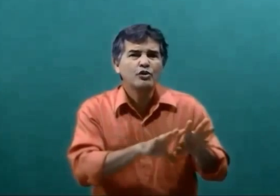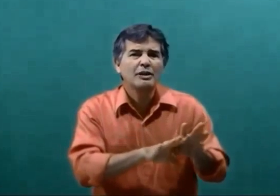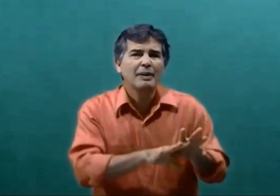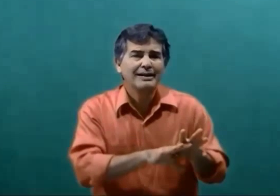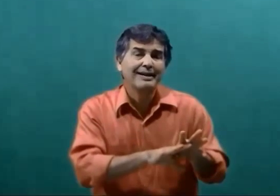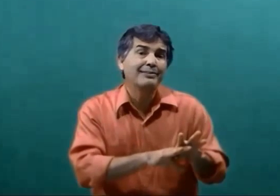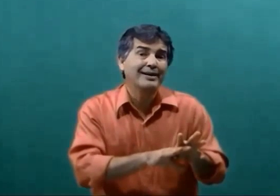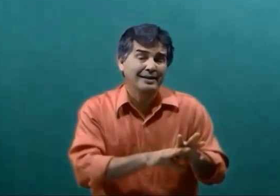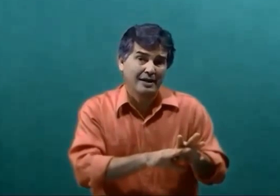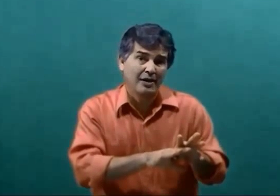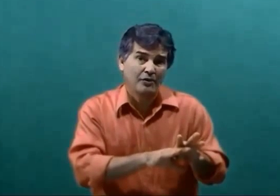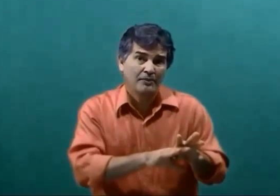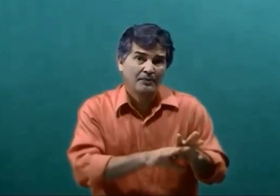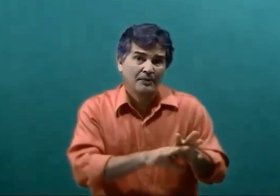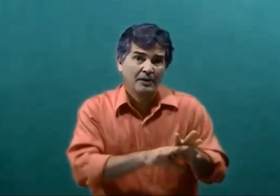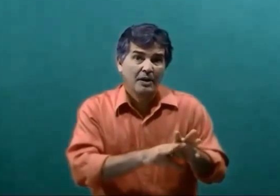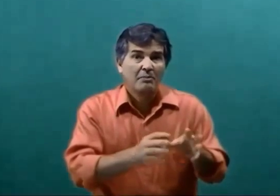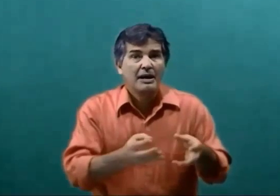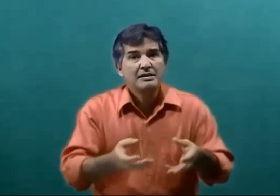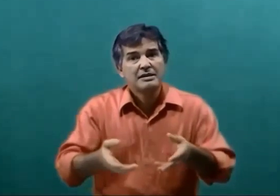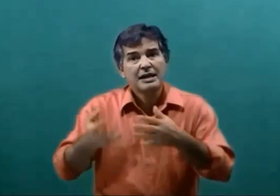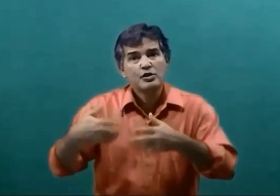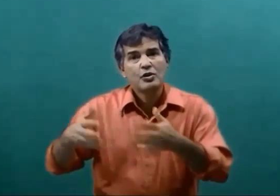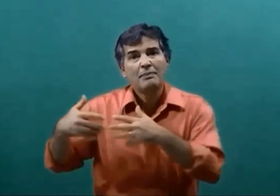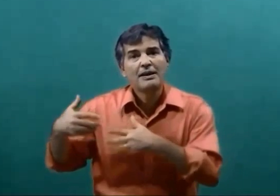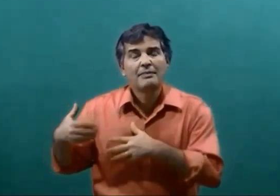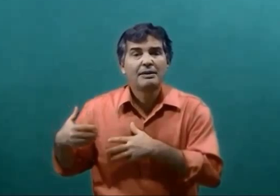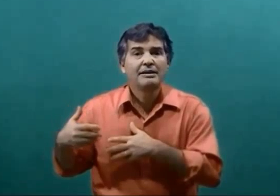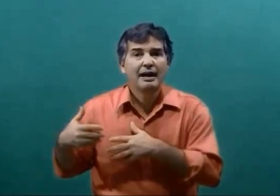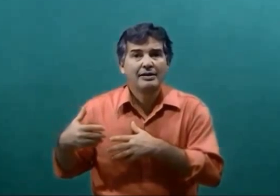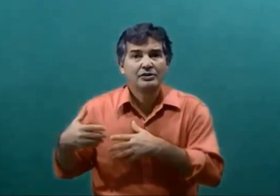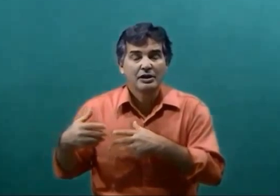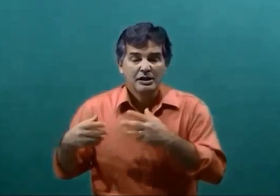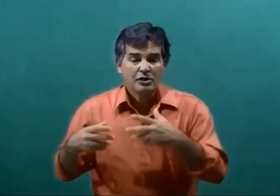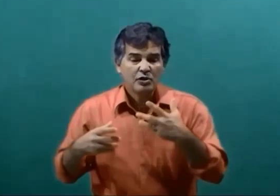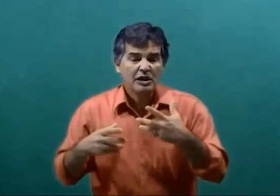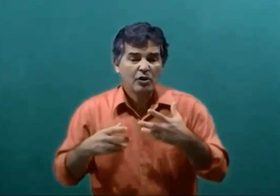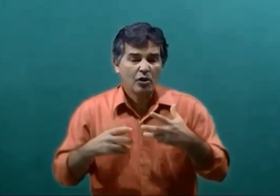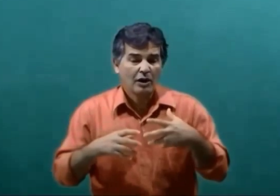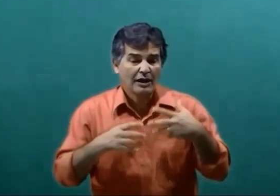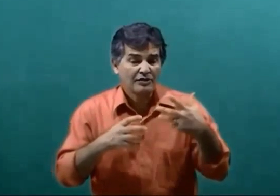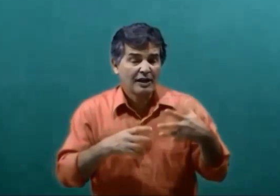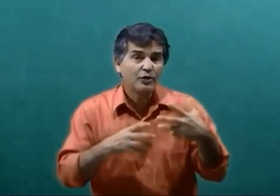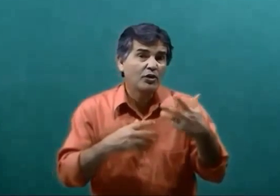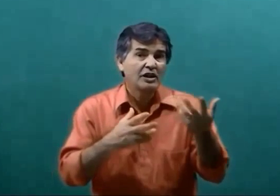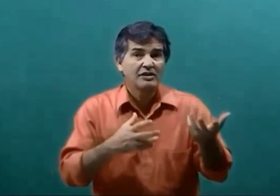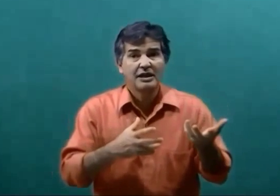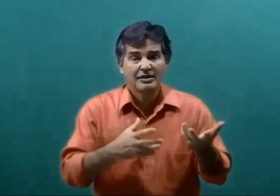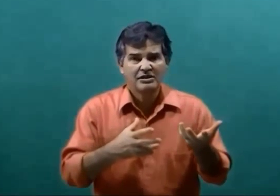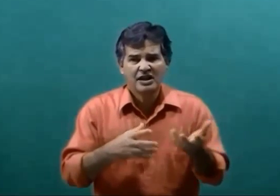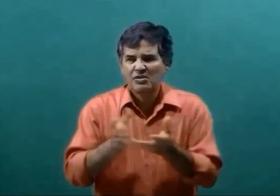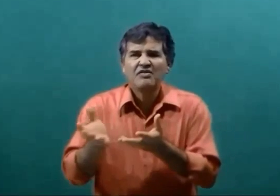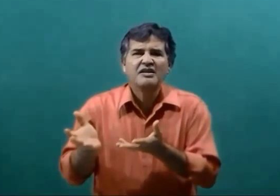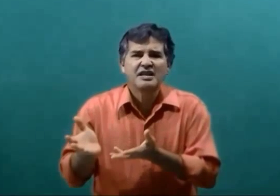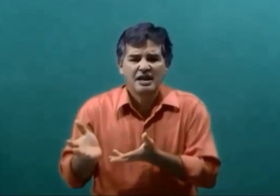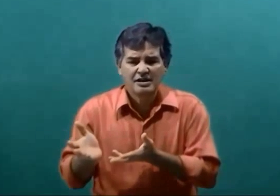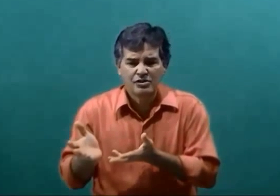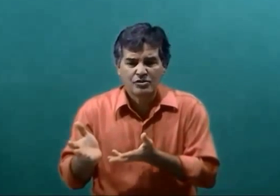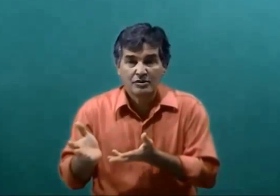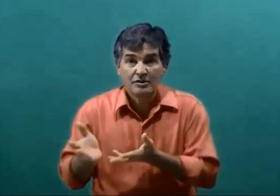na parte gramatical, mas na sua aplicabilidade. Então, quando ele coloca classificador de entidade inteira, o que vem dizer isso?